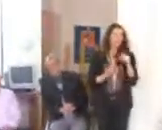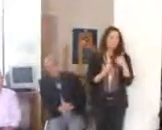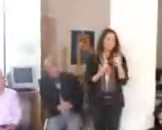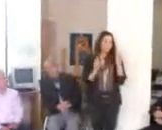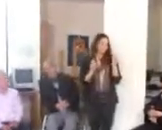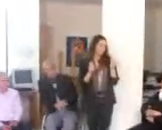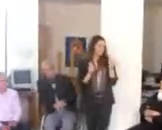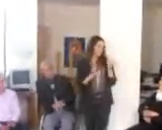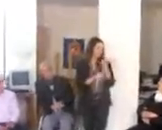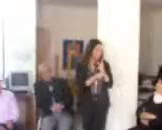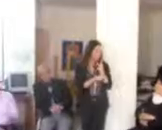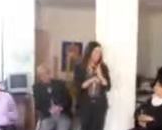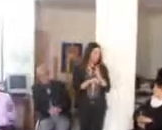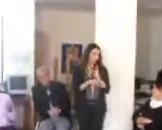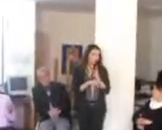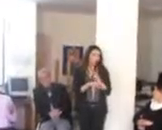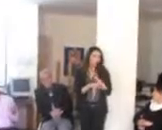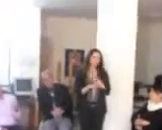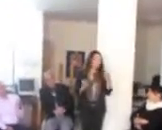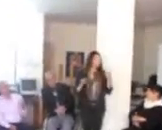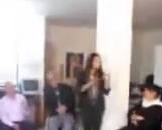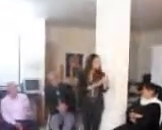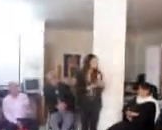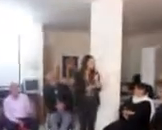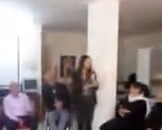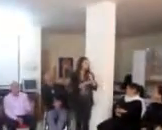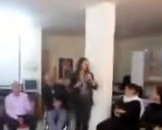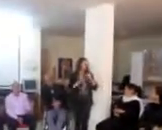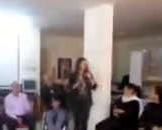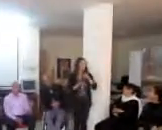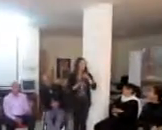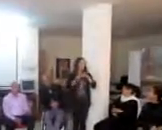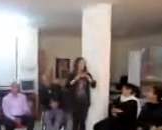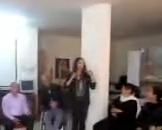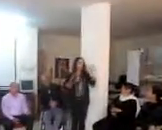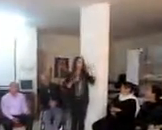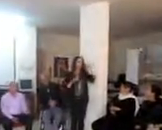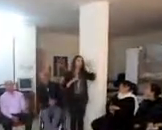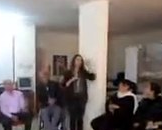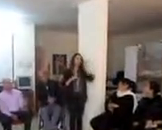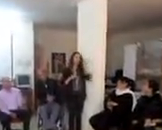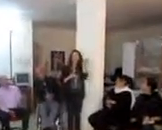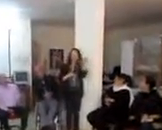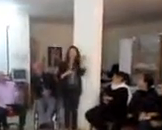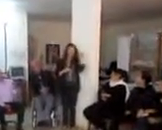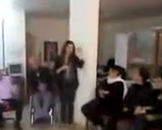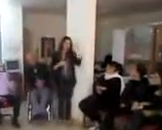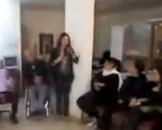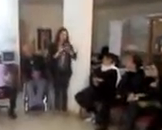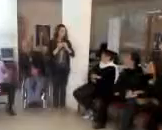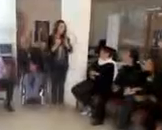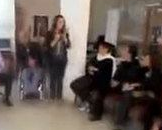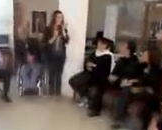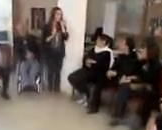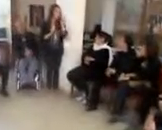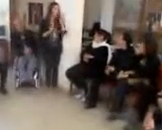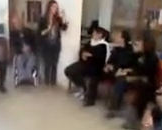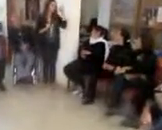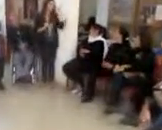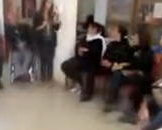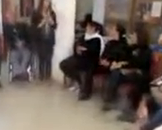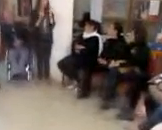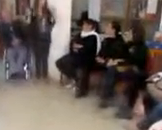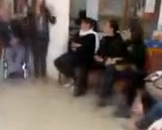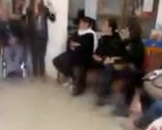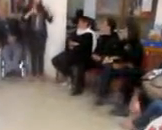شك دورات من الزي بس بتعزز من مكانه المراه العربيه. اذا المراه العربيه او الاخت العربيه